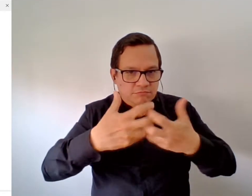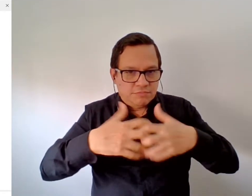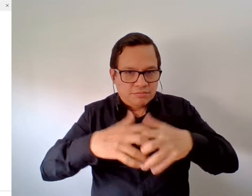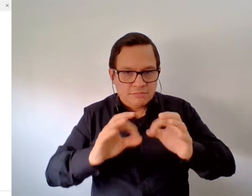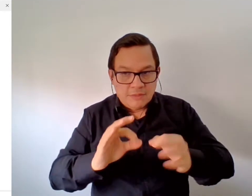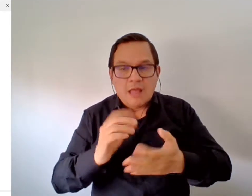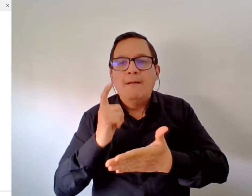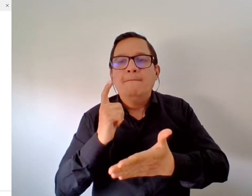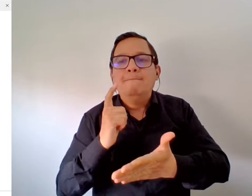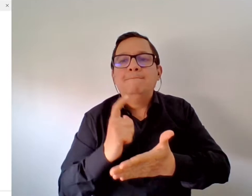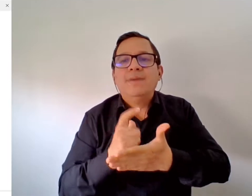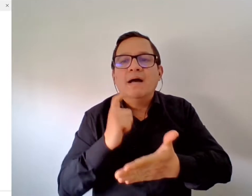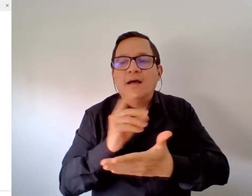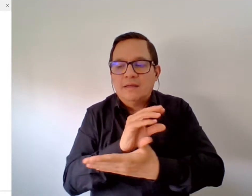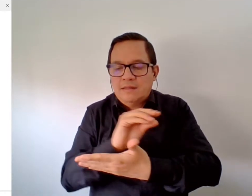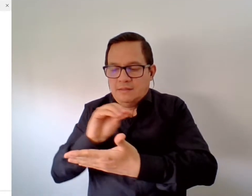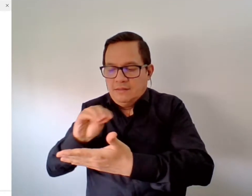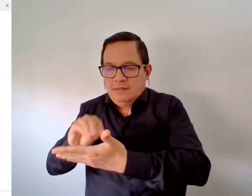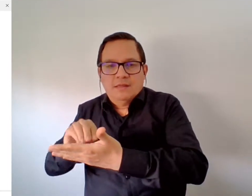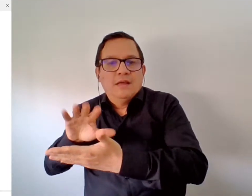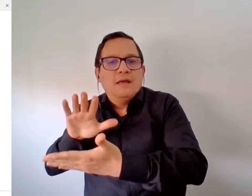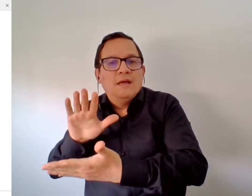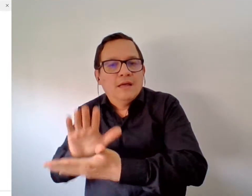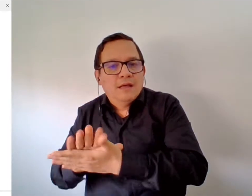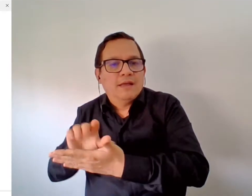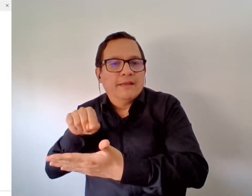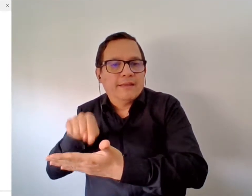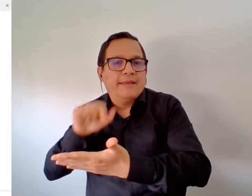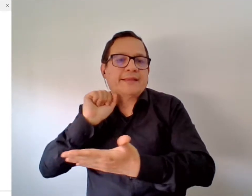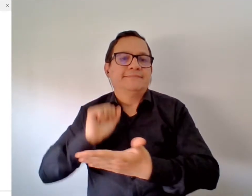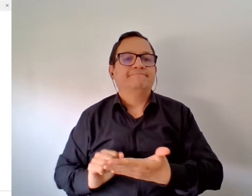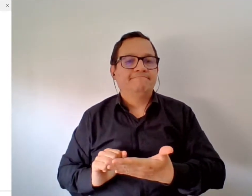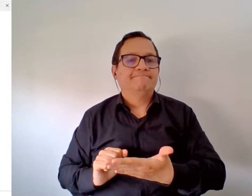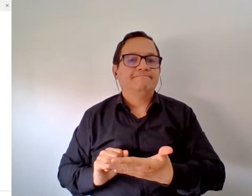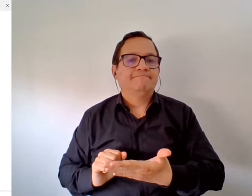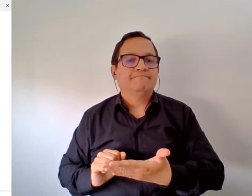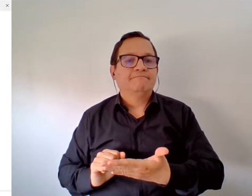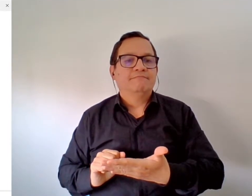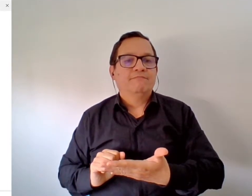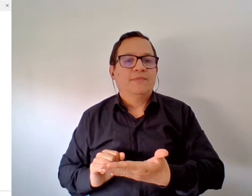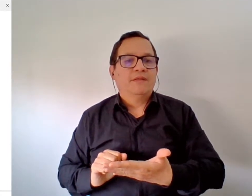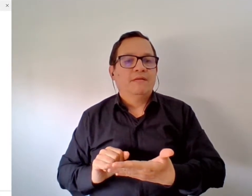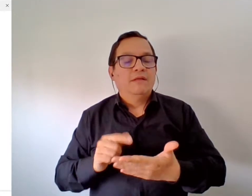Adicionar una imagen del proceso de instalación en vez de este texto.